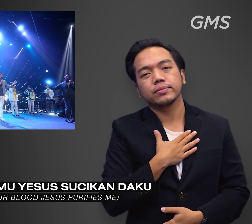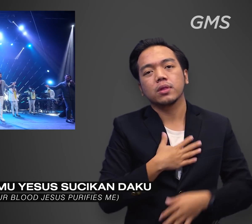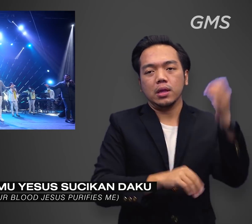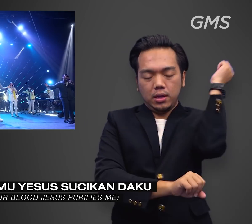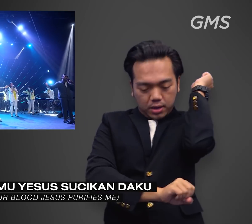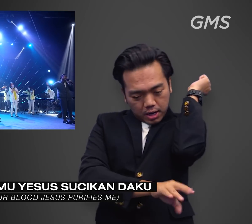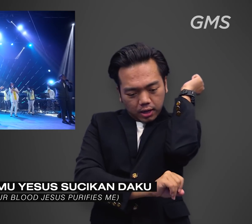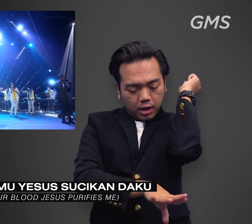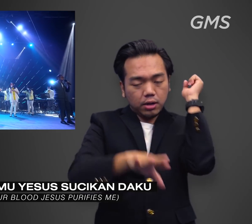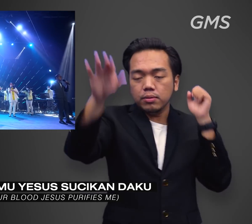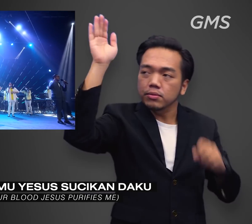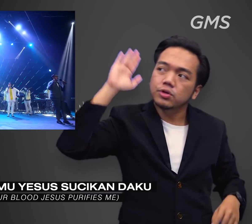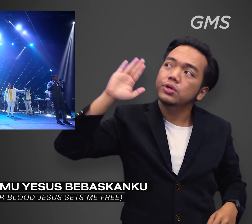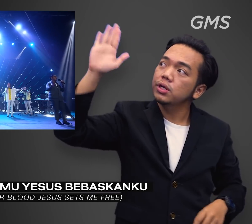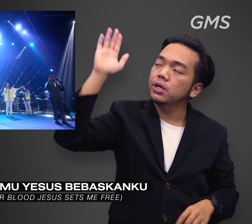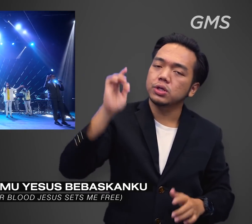sucikan aku,